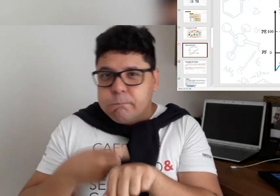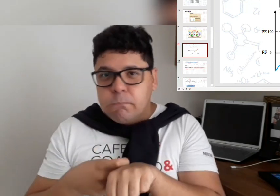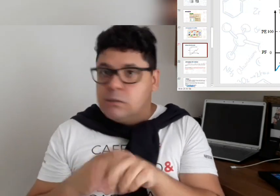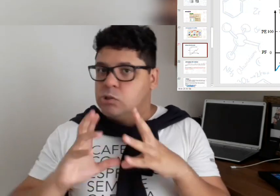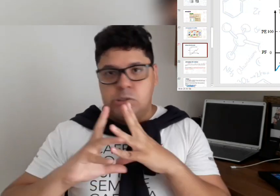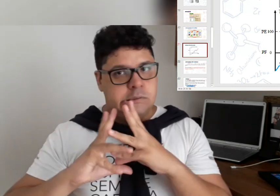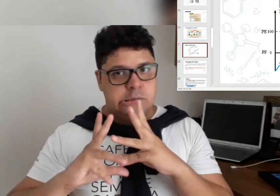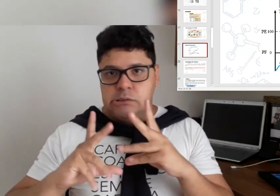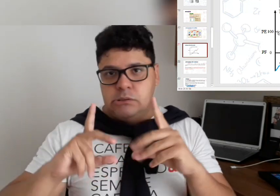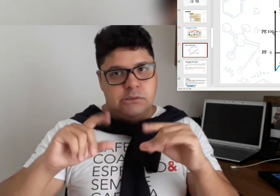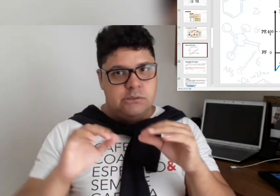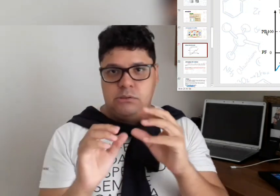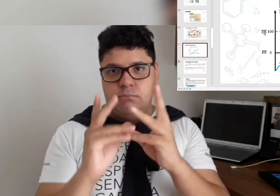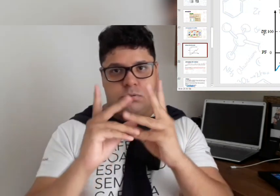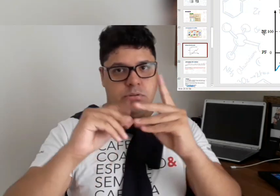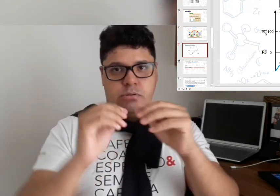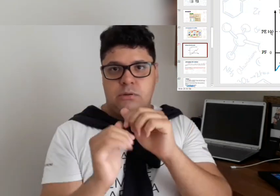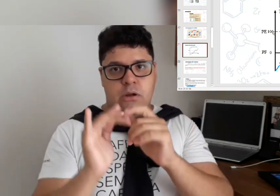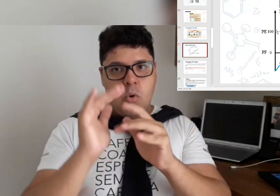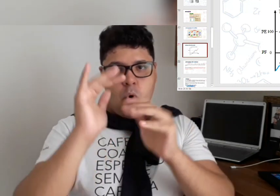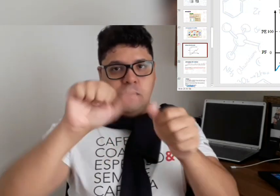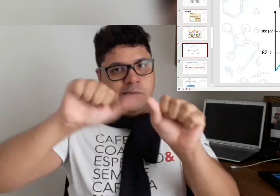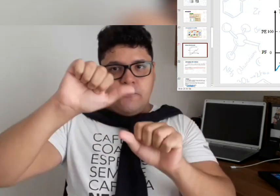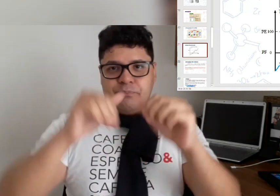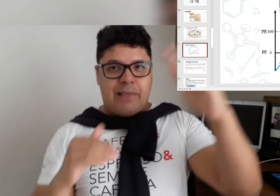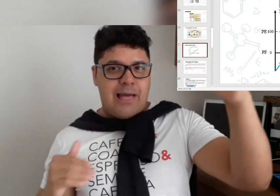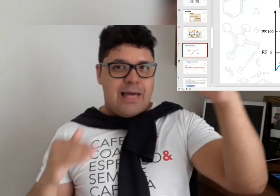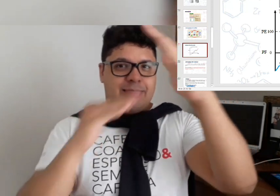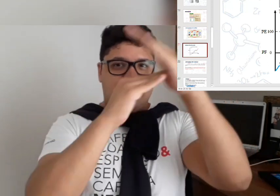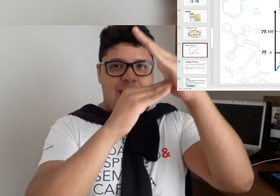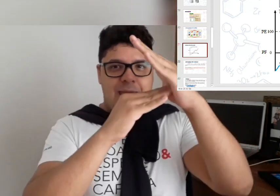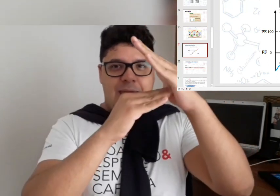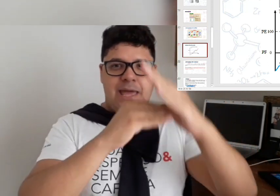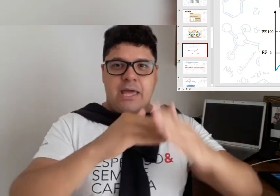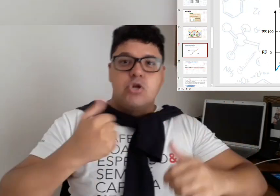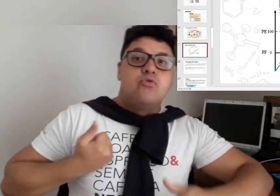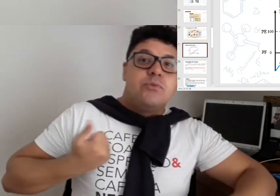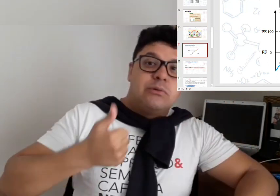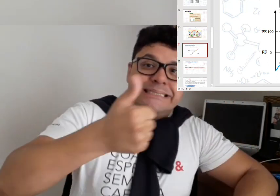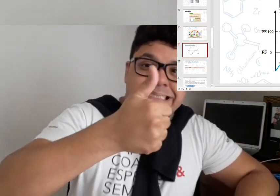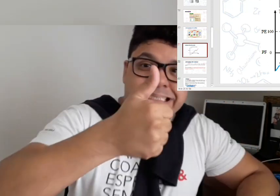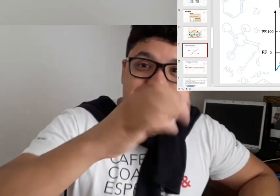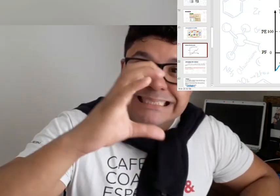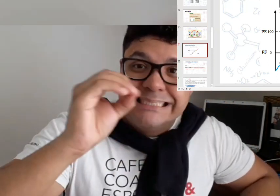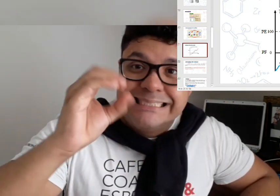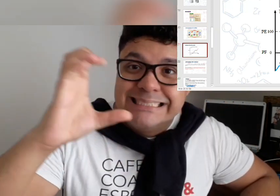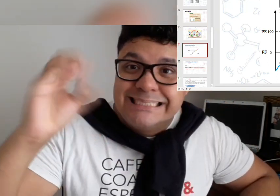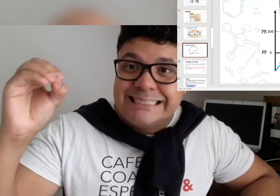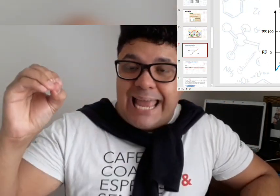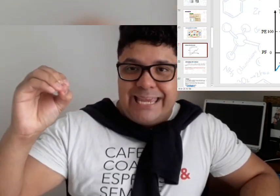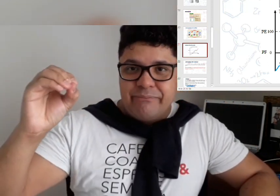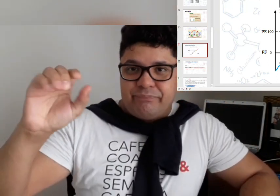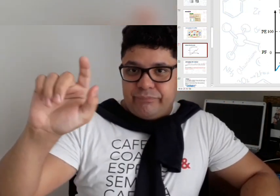líquido? Até atingir a temperatura de 100 graus, tá? Nós estamos falando de uma